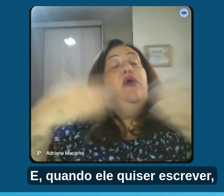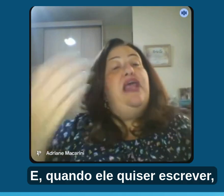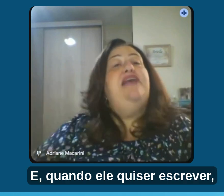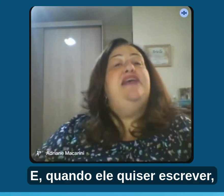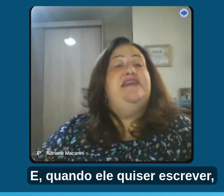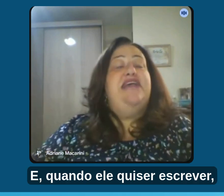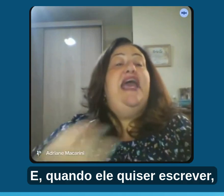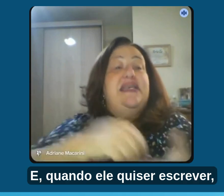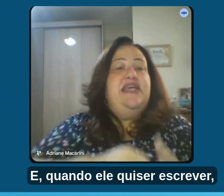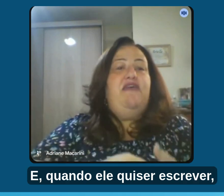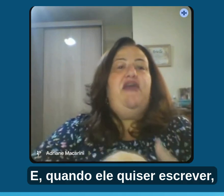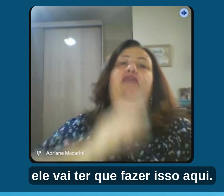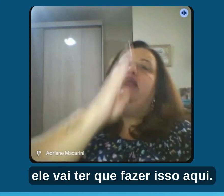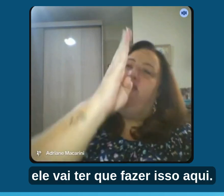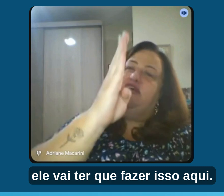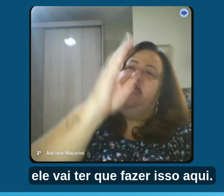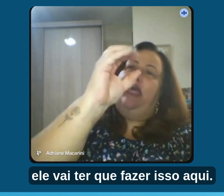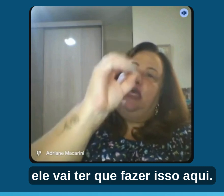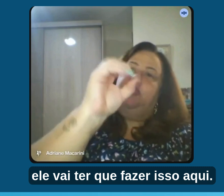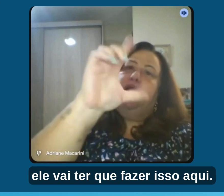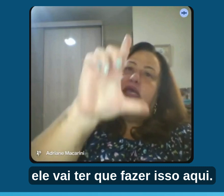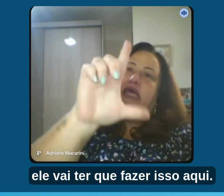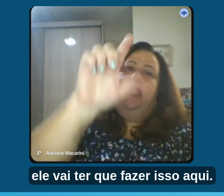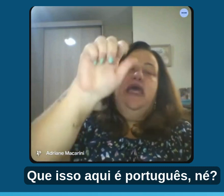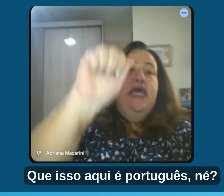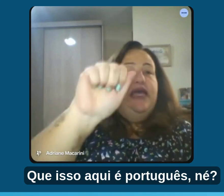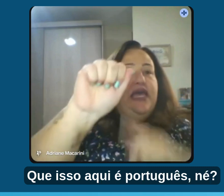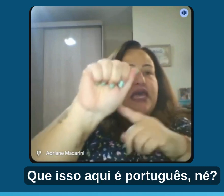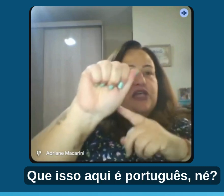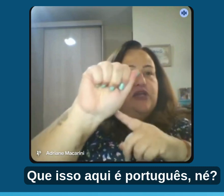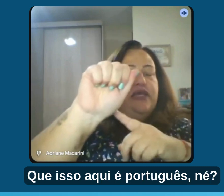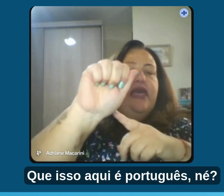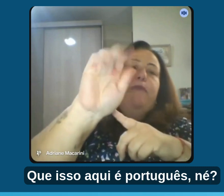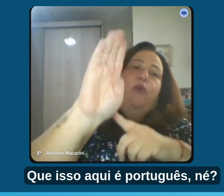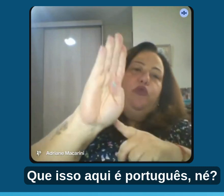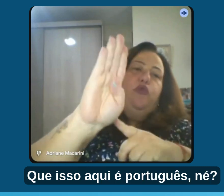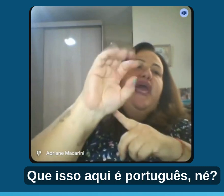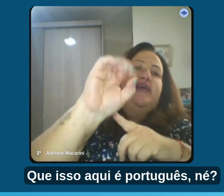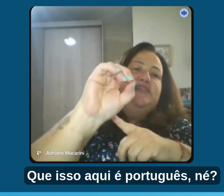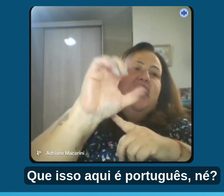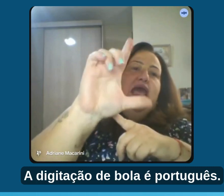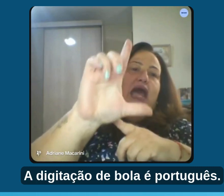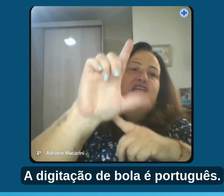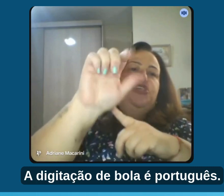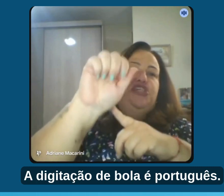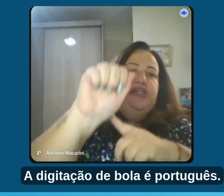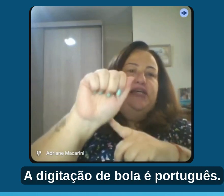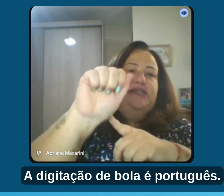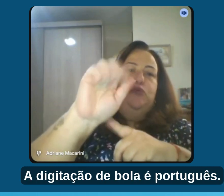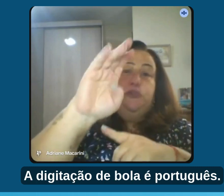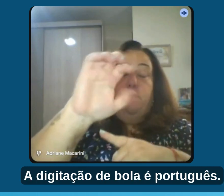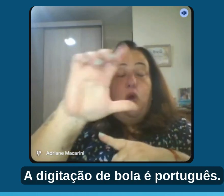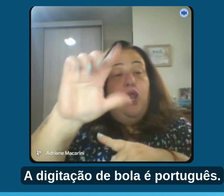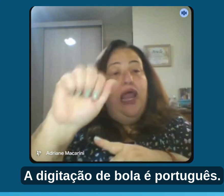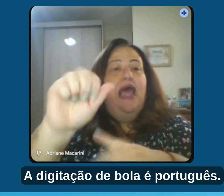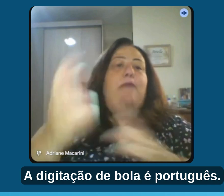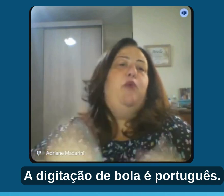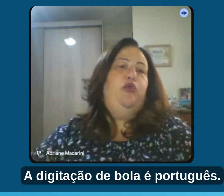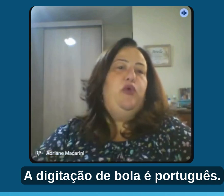ele quiser escrever, ele vai ter que fazer isso aqui. Que isso aqui é português, né? A digitação de bola é